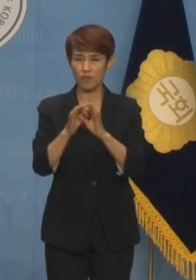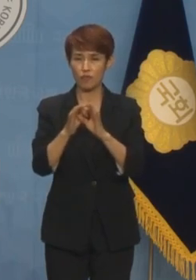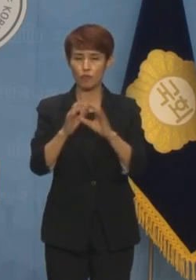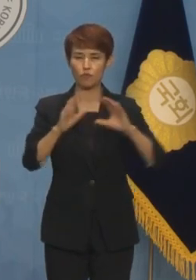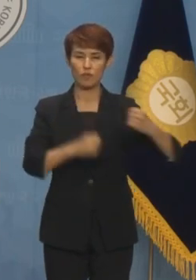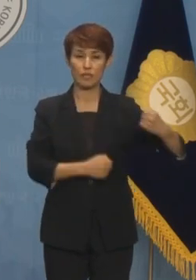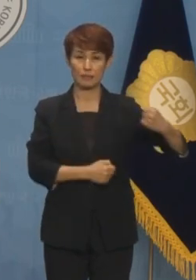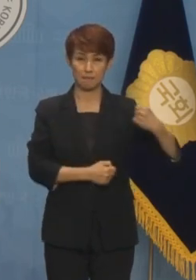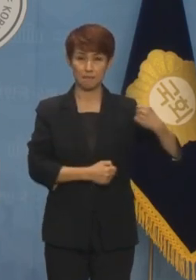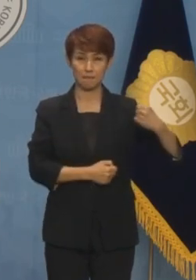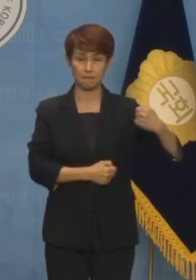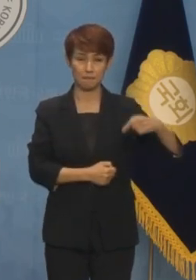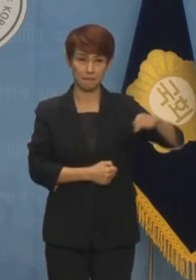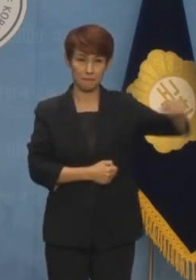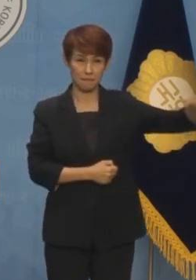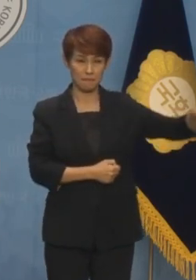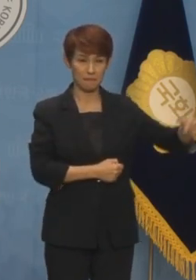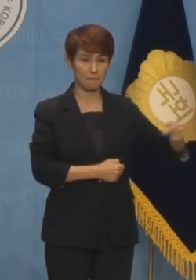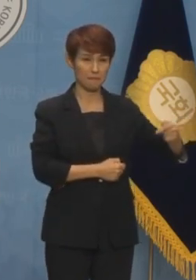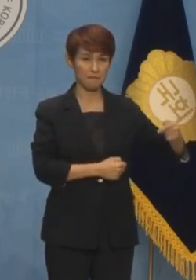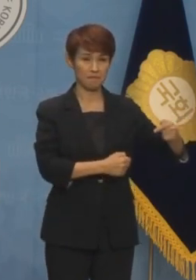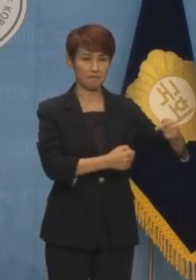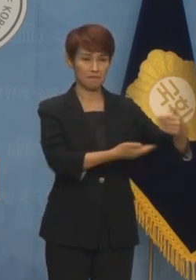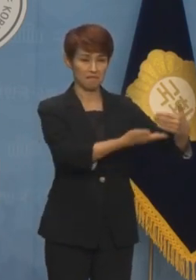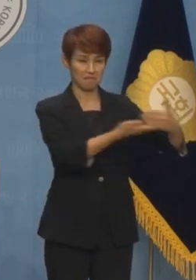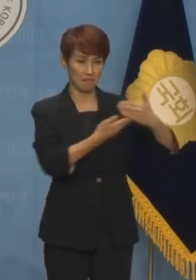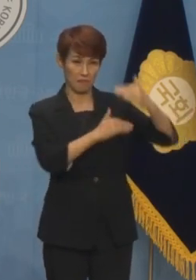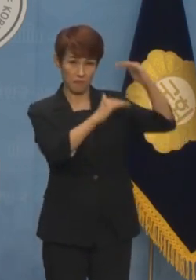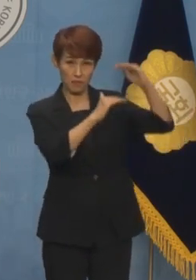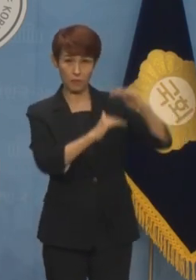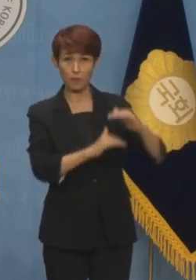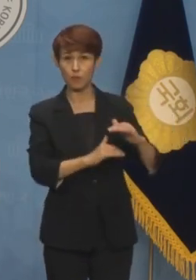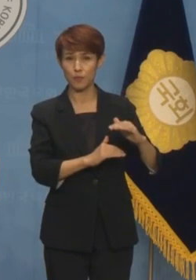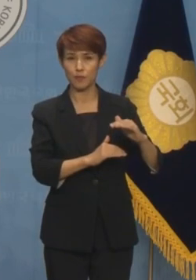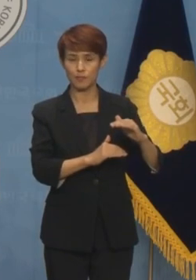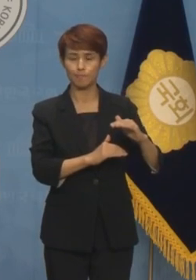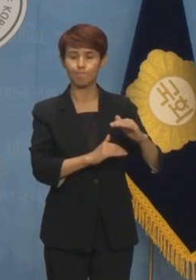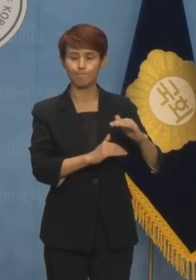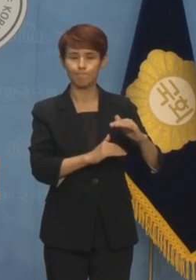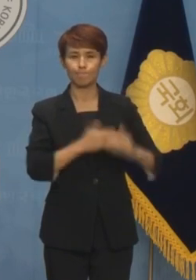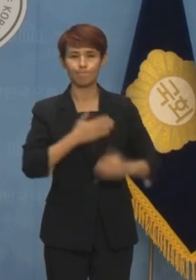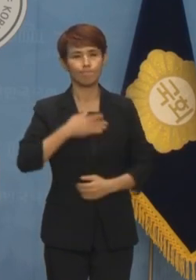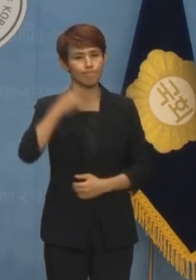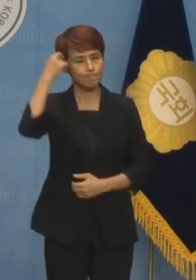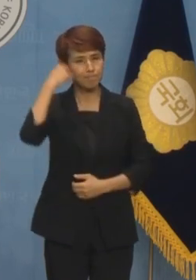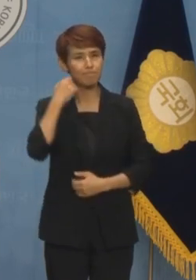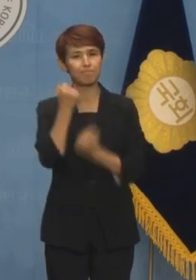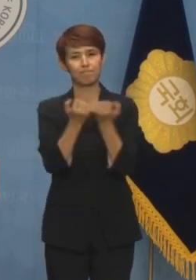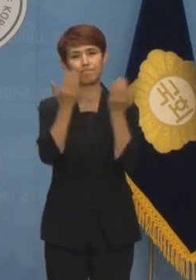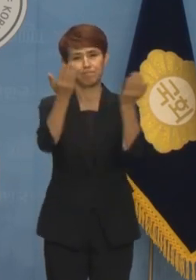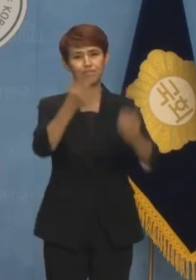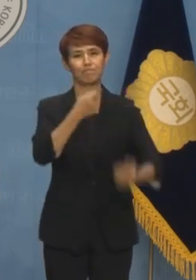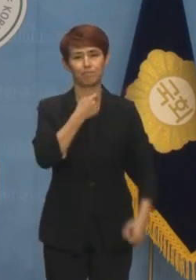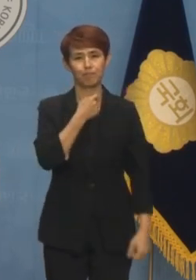국힘의 언급에 대해서 제가 저의 소견을 좀 밝히고자 합니다.